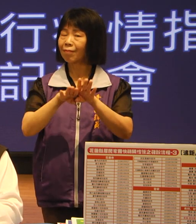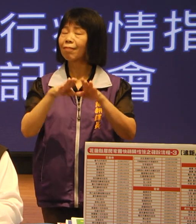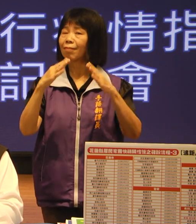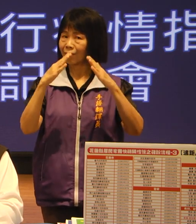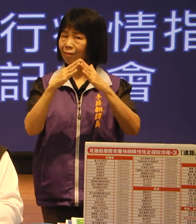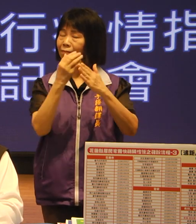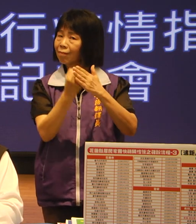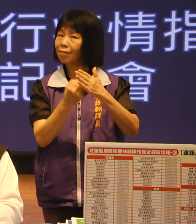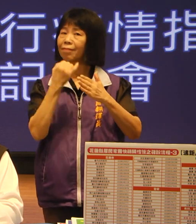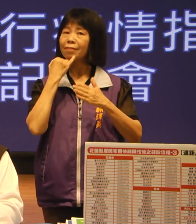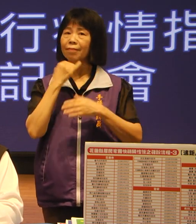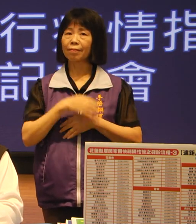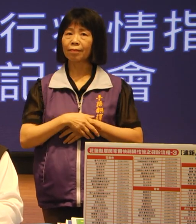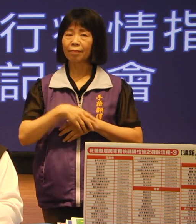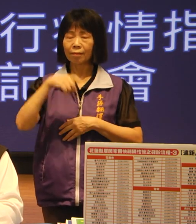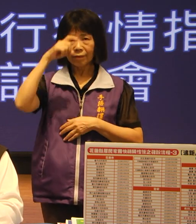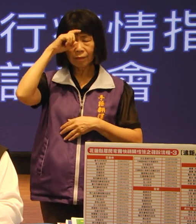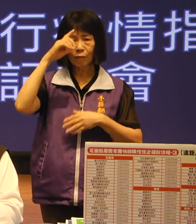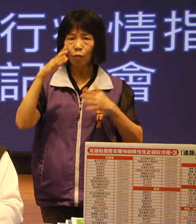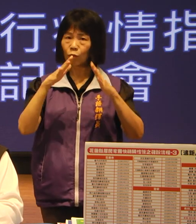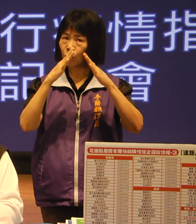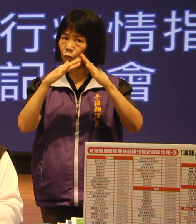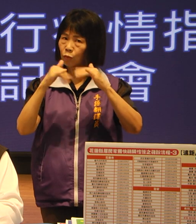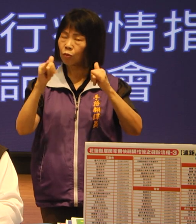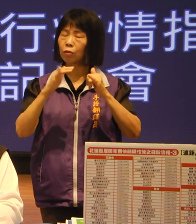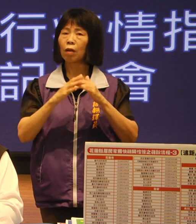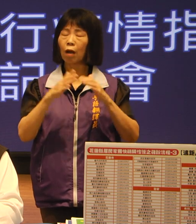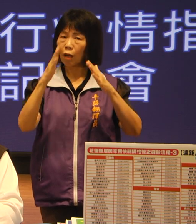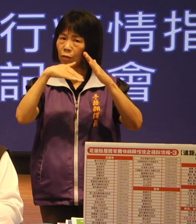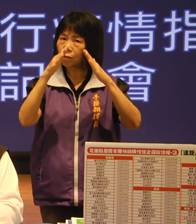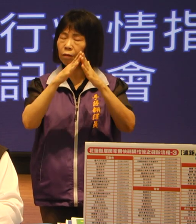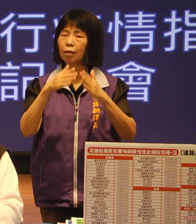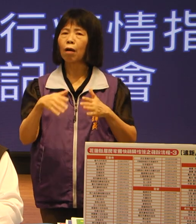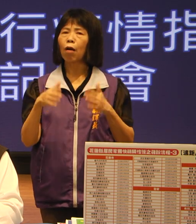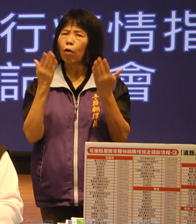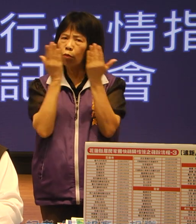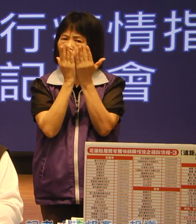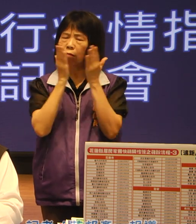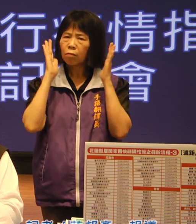里。我们希望在校园是一个正常授课的状况，让